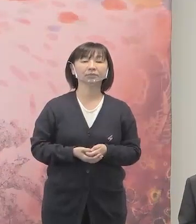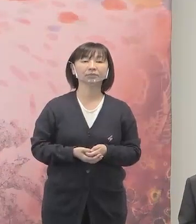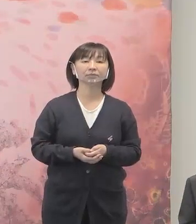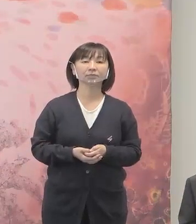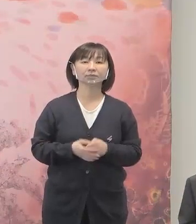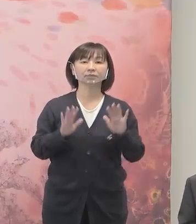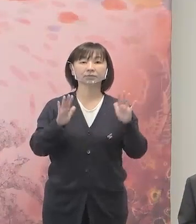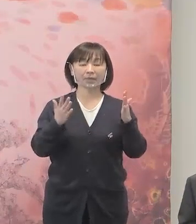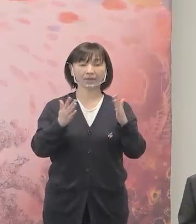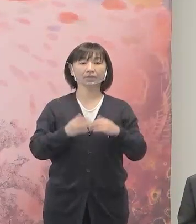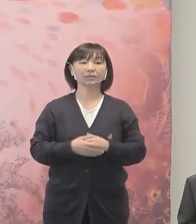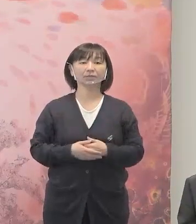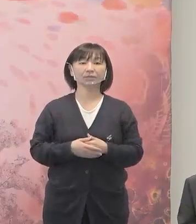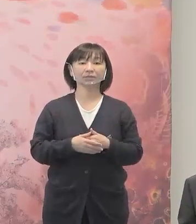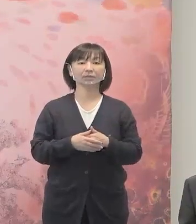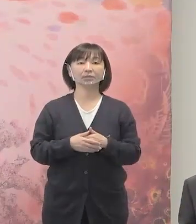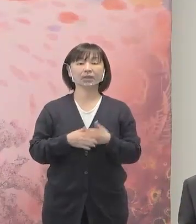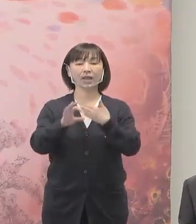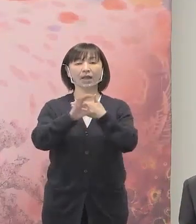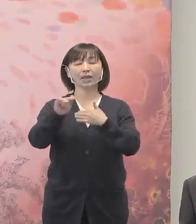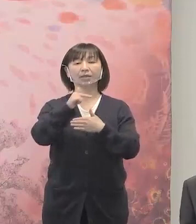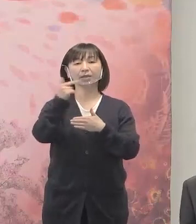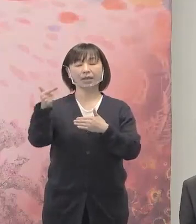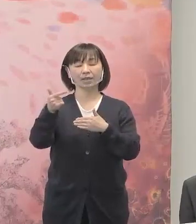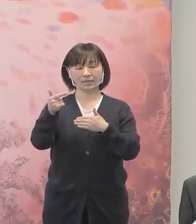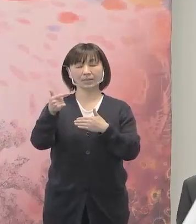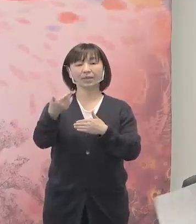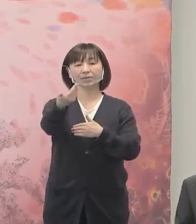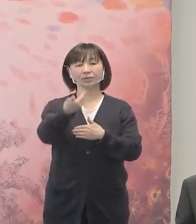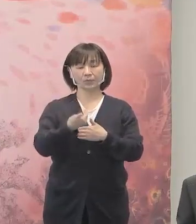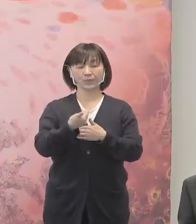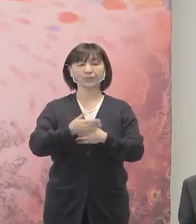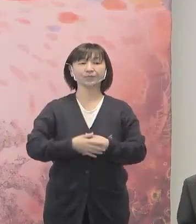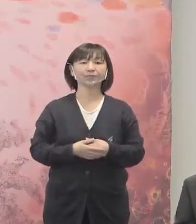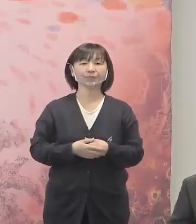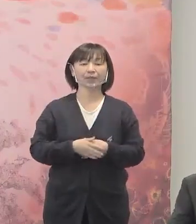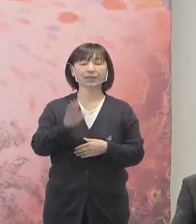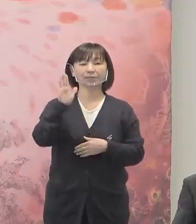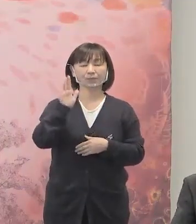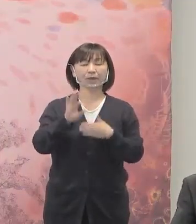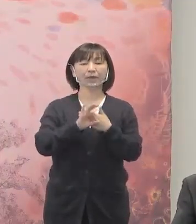はい、ないようですので、それでは案件以外についてご質問をお受けいたします。ご質問がござい